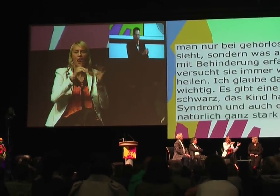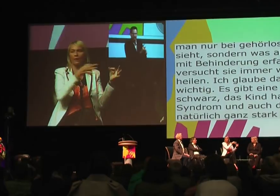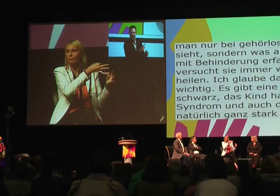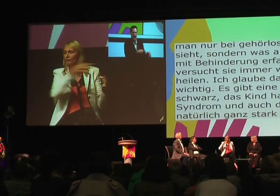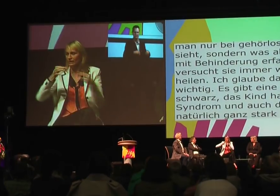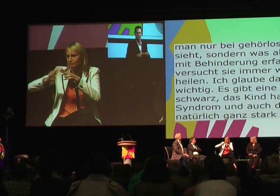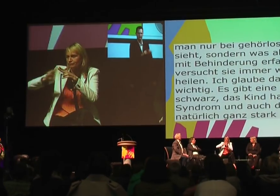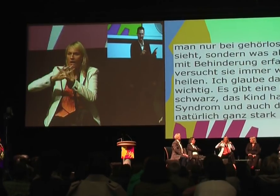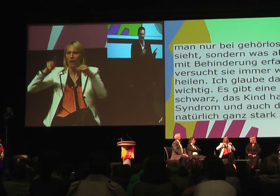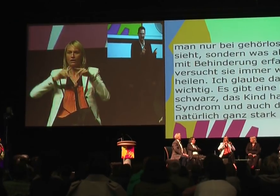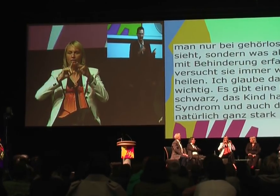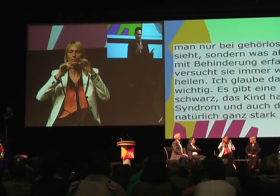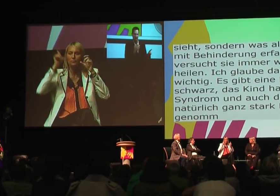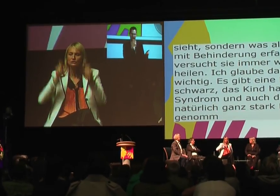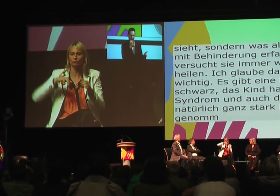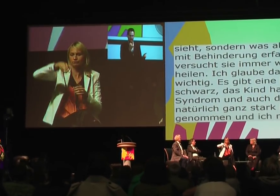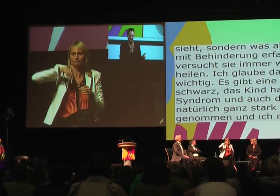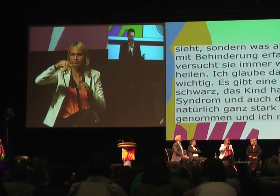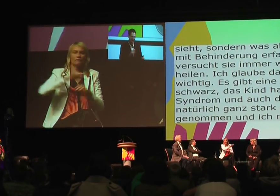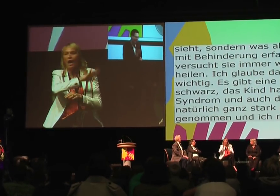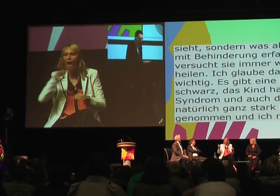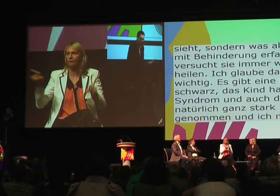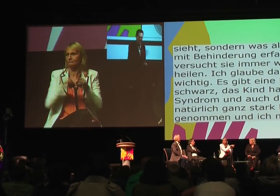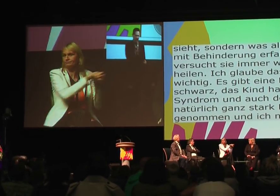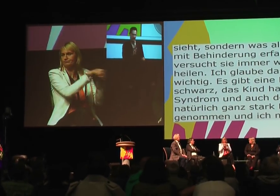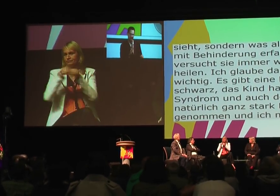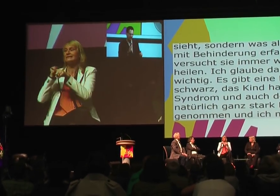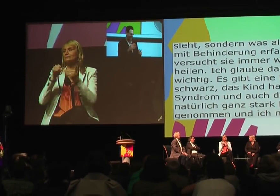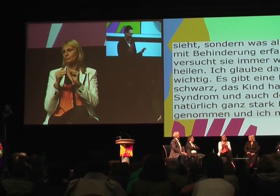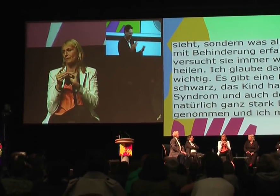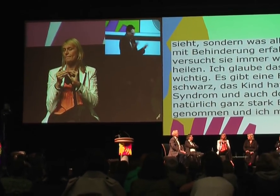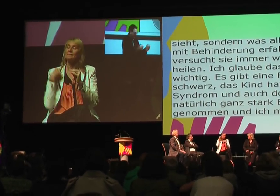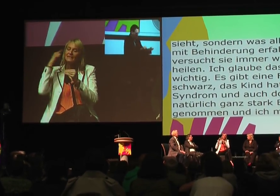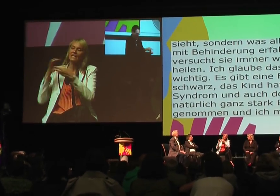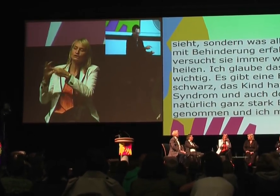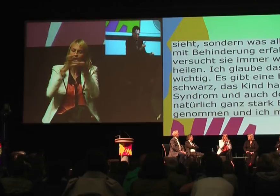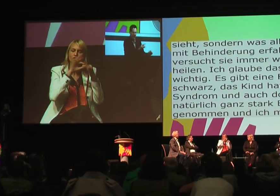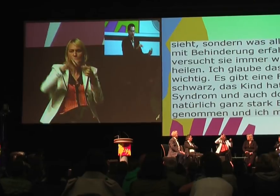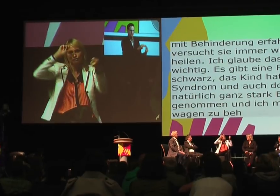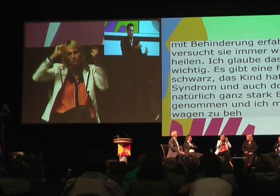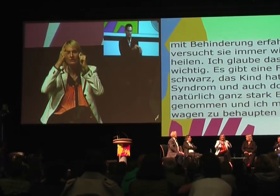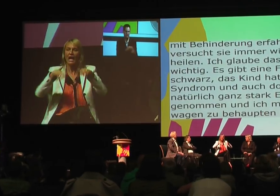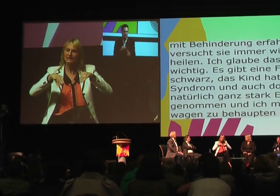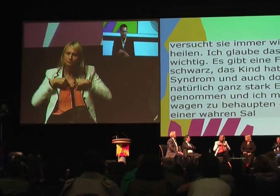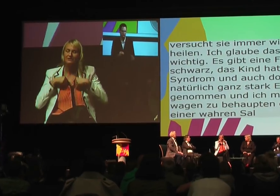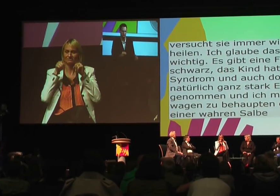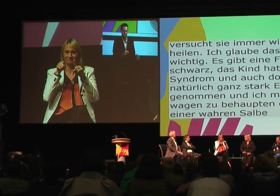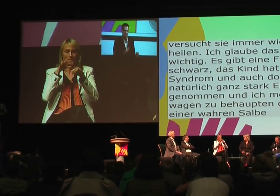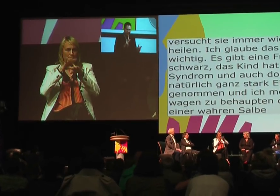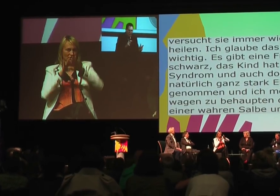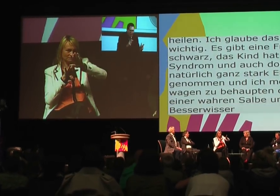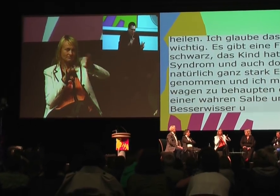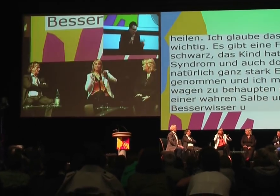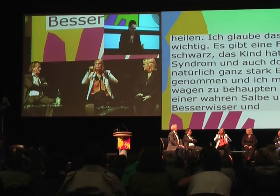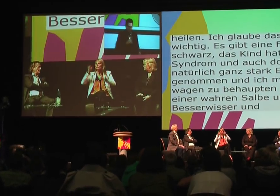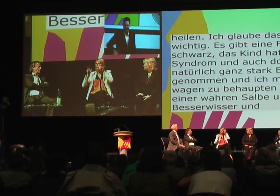dieses Kind einer wahren Salve von Besserwissern und Gutminern gegenübergestellt war. Und es ging